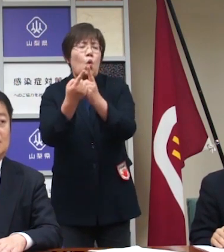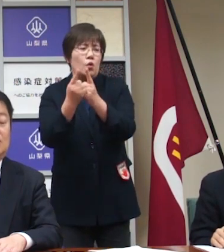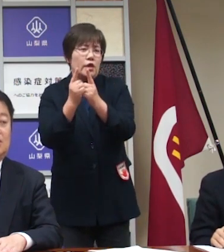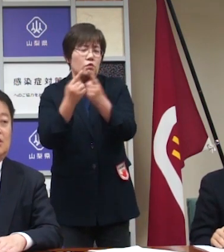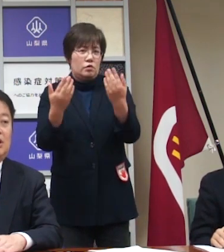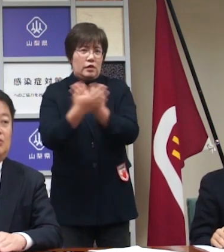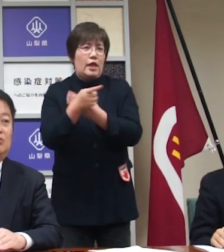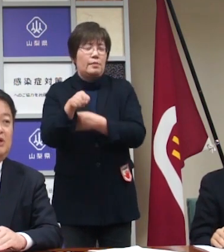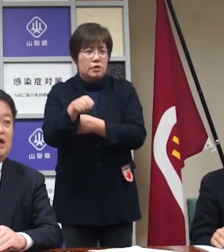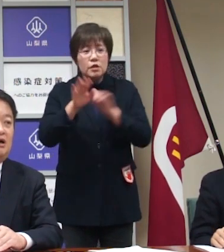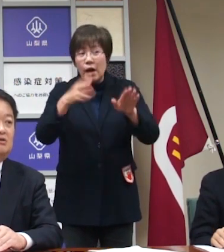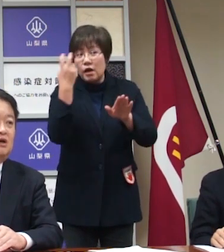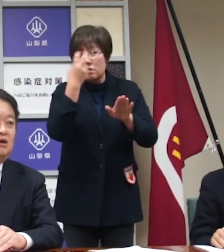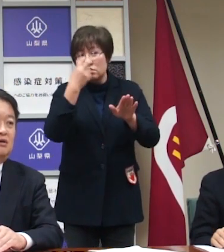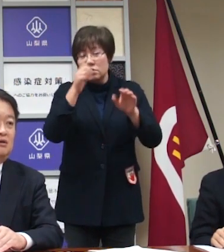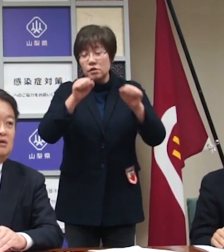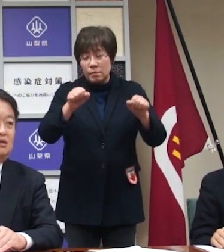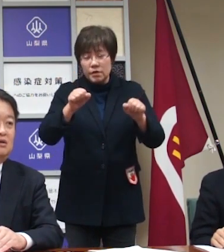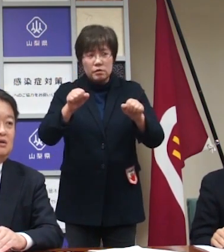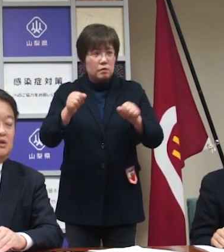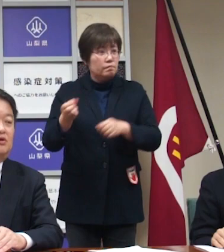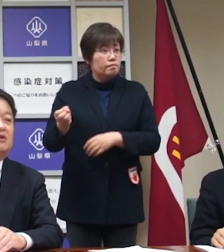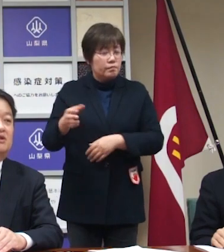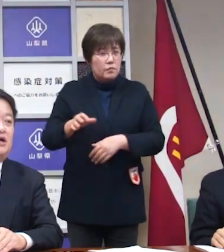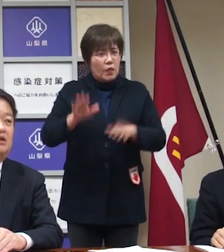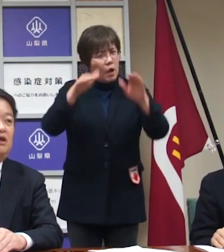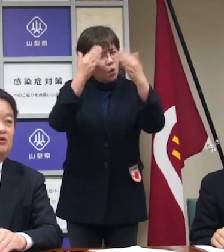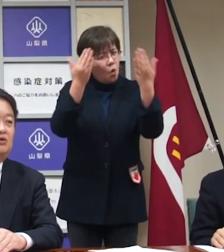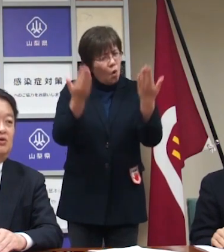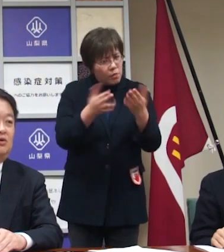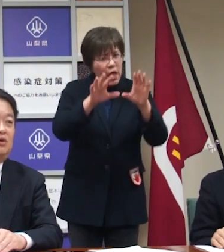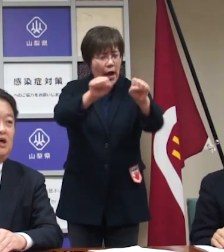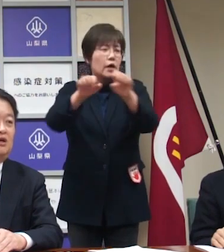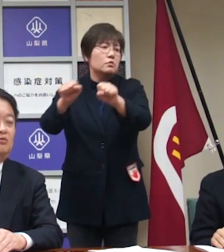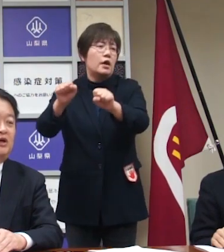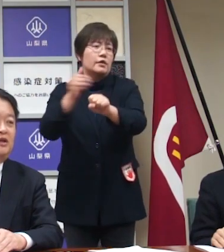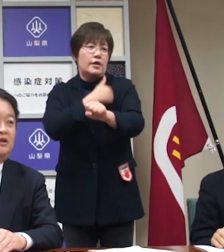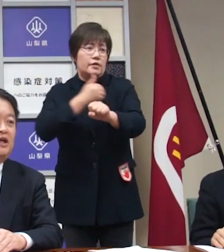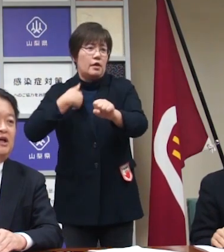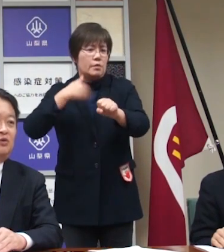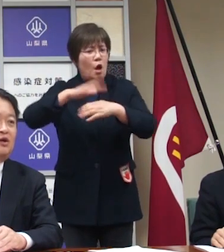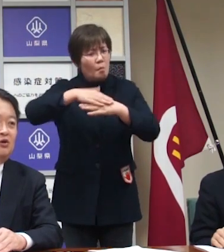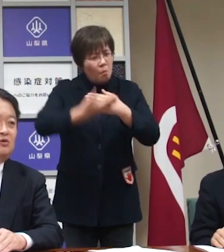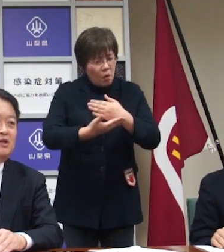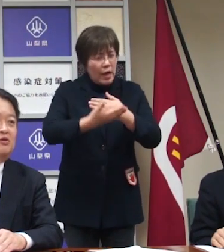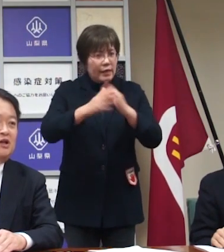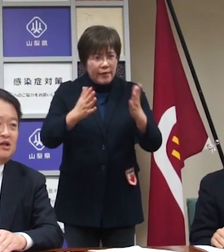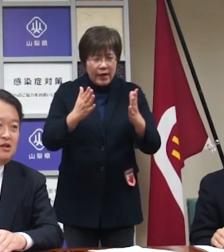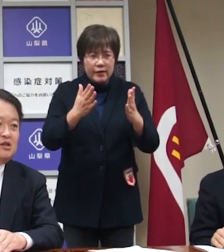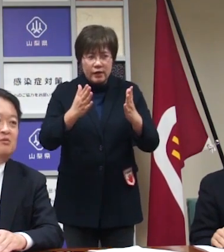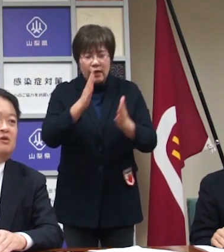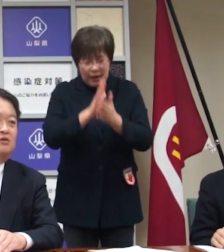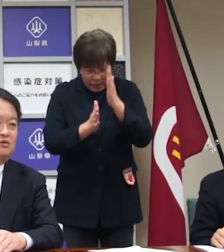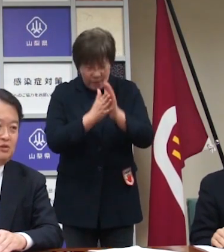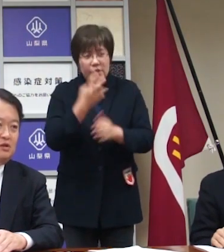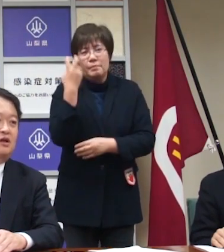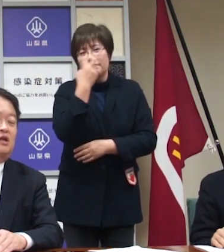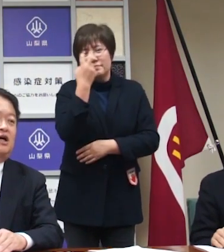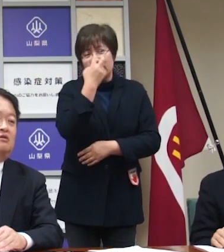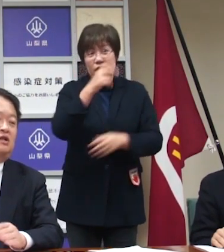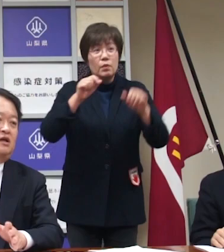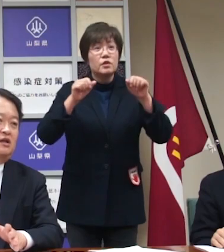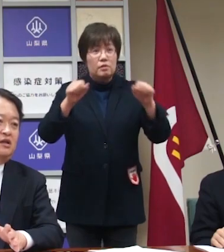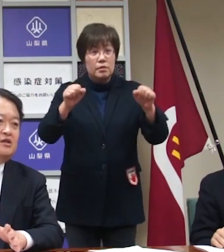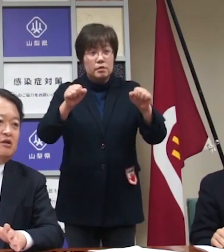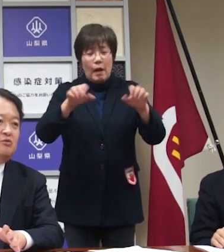ました。 おおむね把握はしておりますが、なおその把握漏れがないかどうかを再度念入りに調べているという。